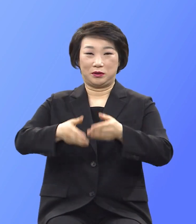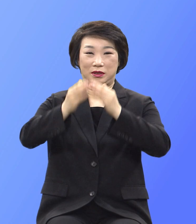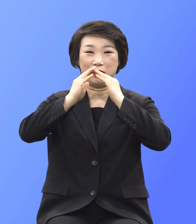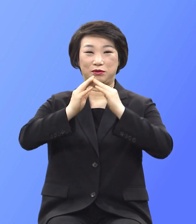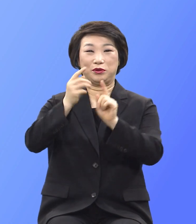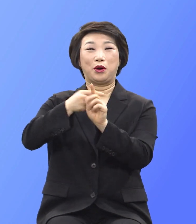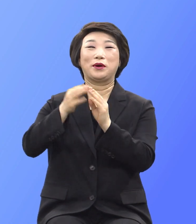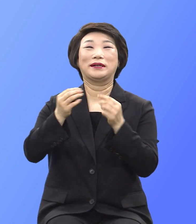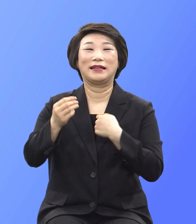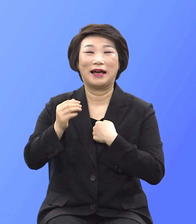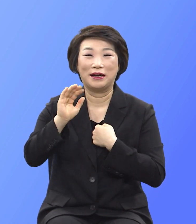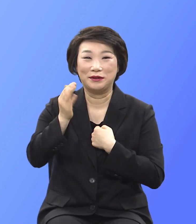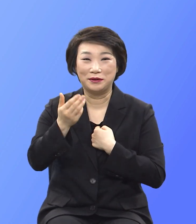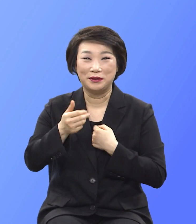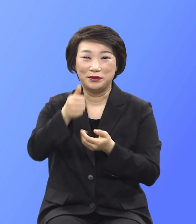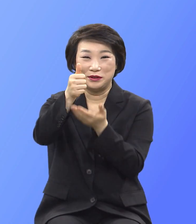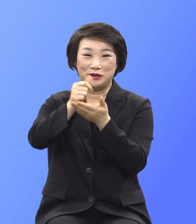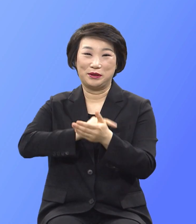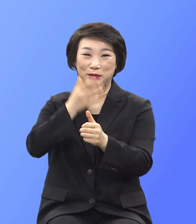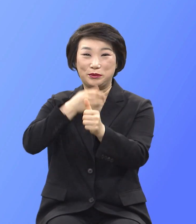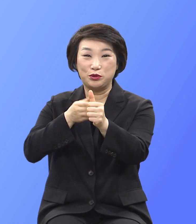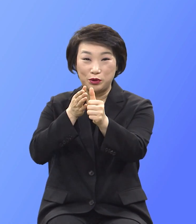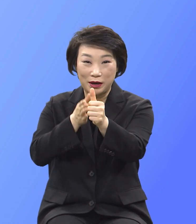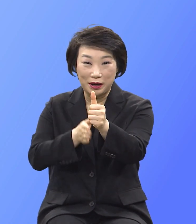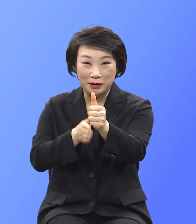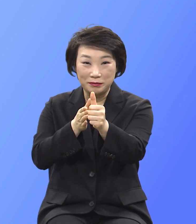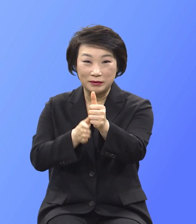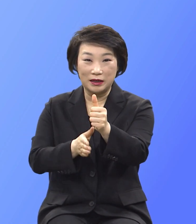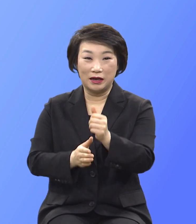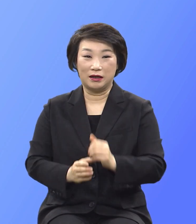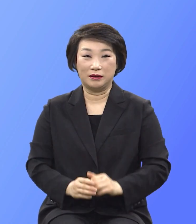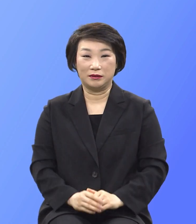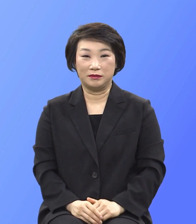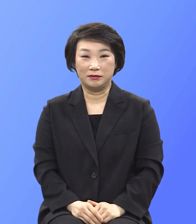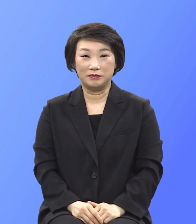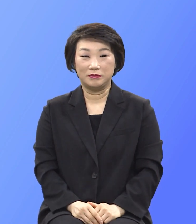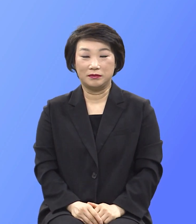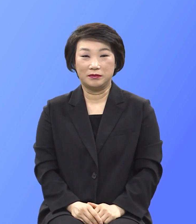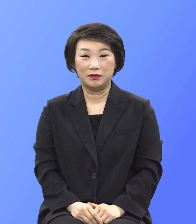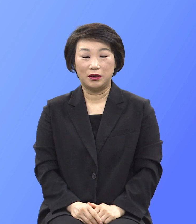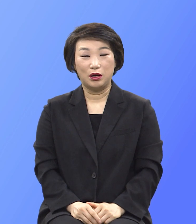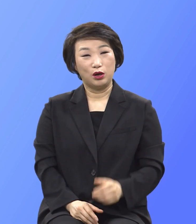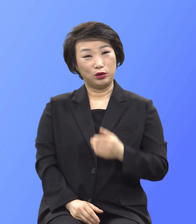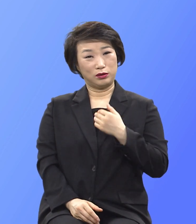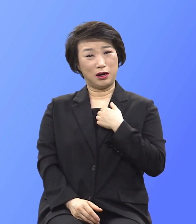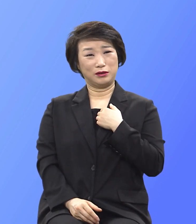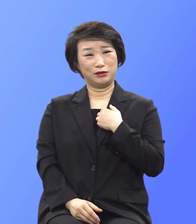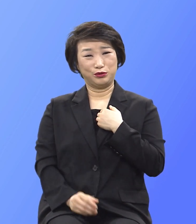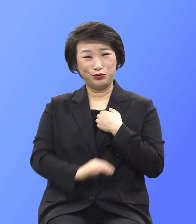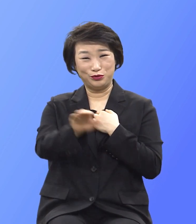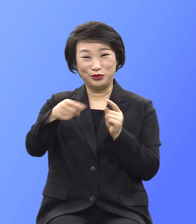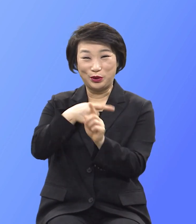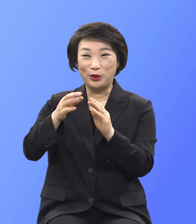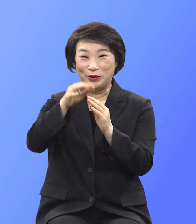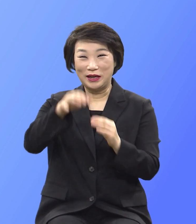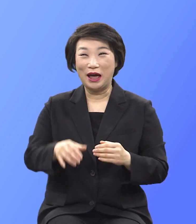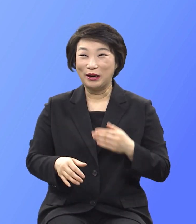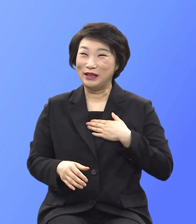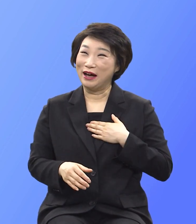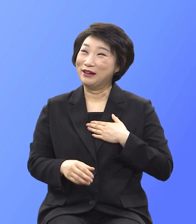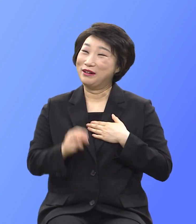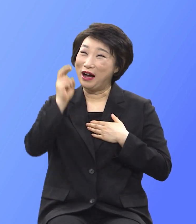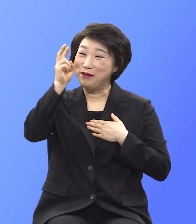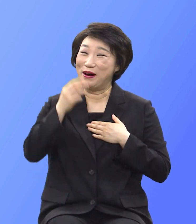되기를 주님의 이름으로 축원합니다. 네, 저는 우리 교회를 그럼 몇